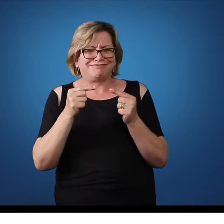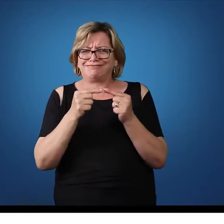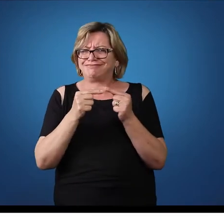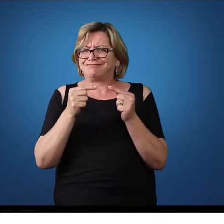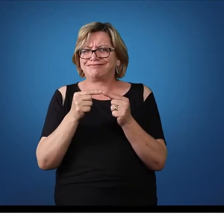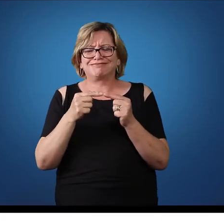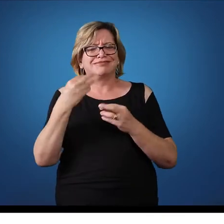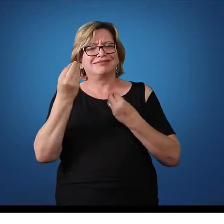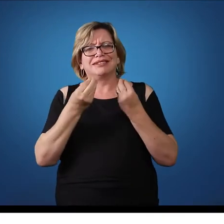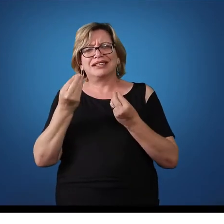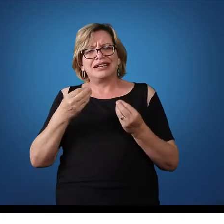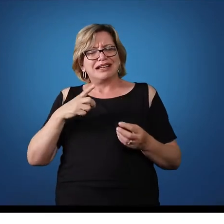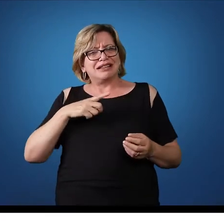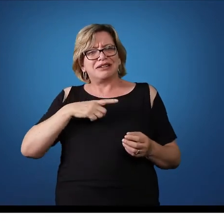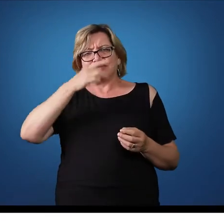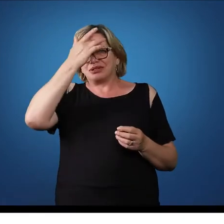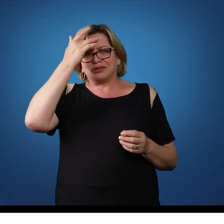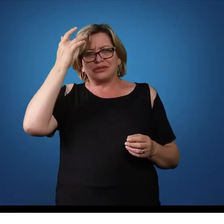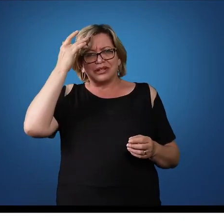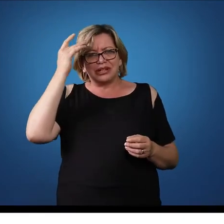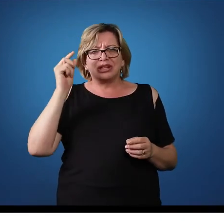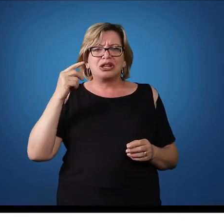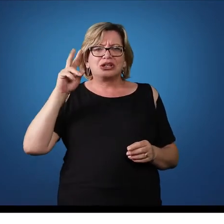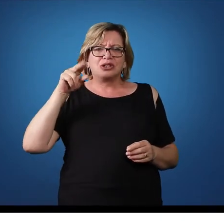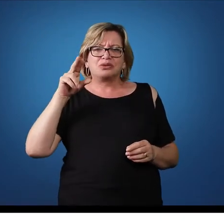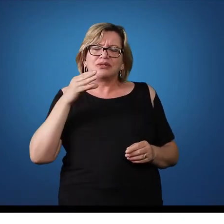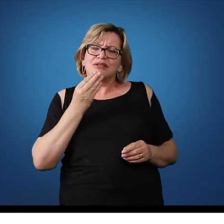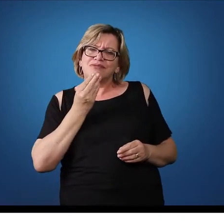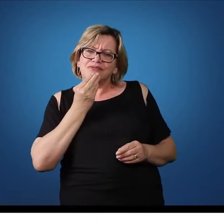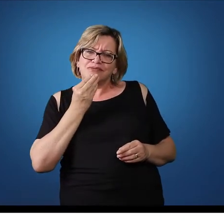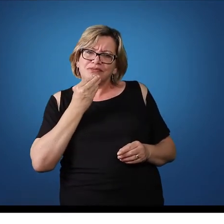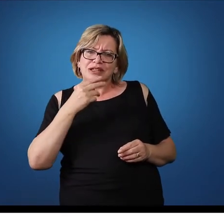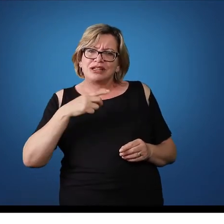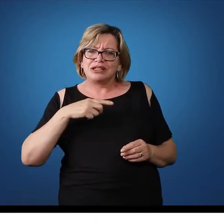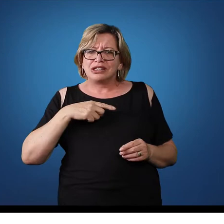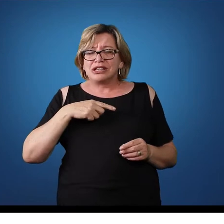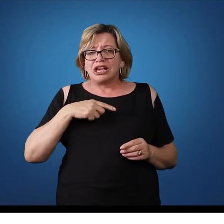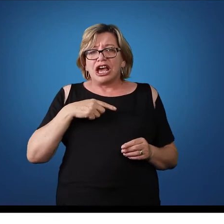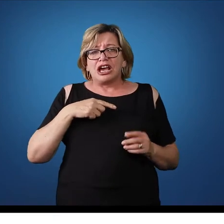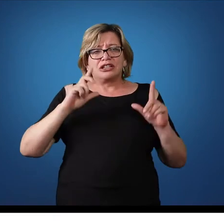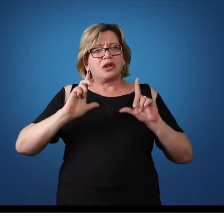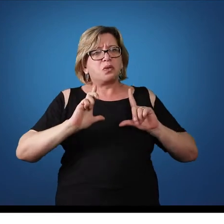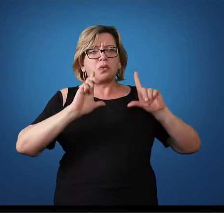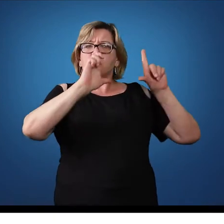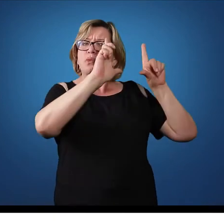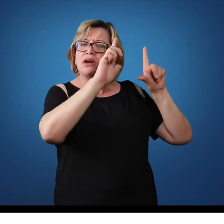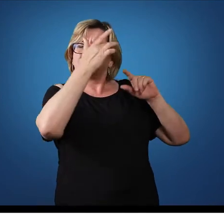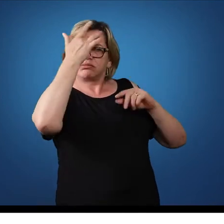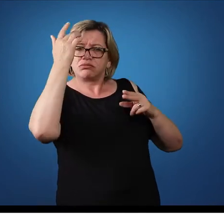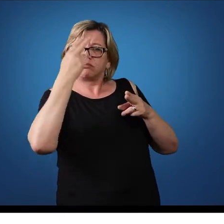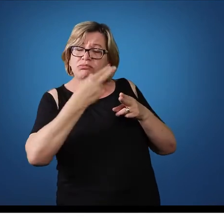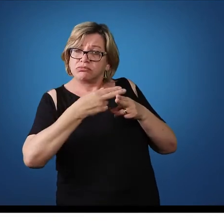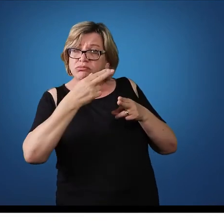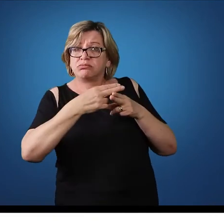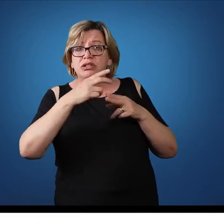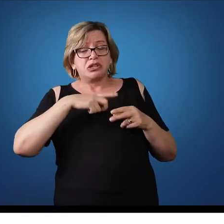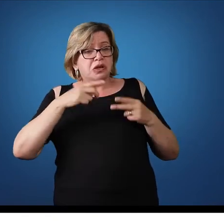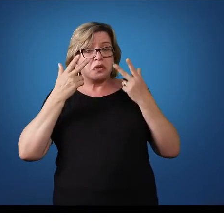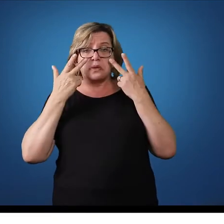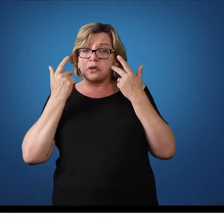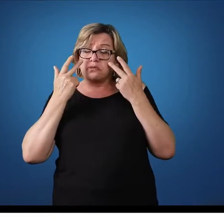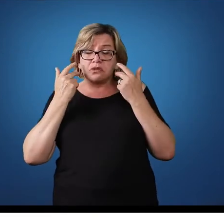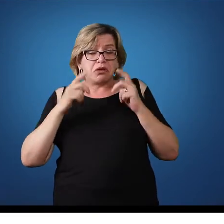acostumados. Há pessoas que nunca tiveram a oportunidade de ver quadros em que pessoas nuas são retratadas de modo natural